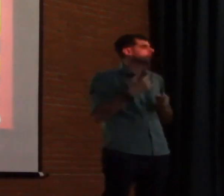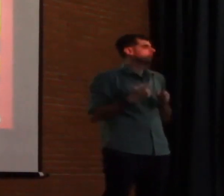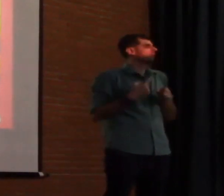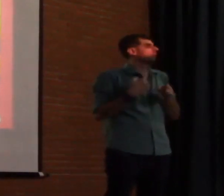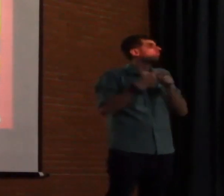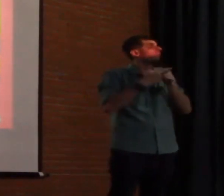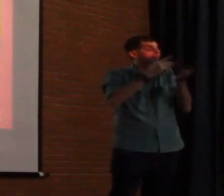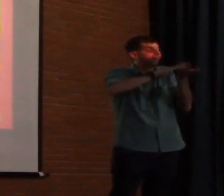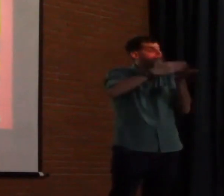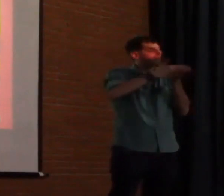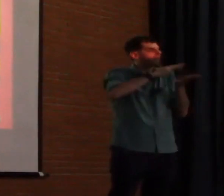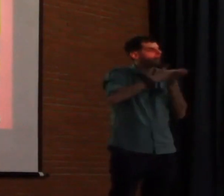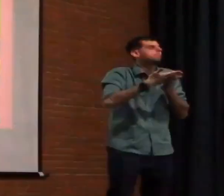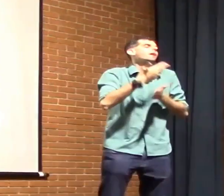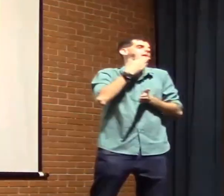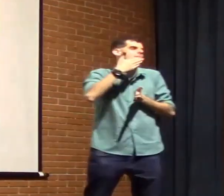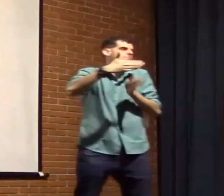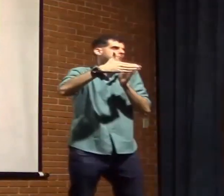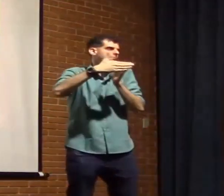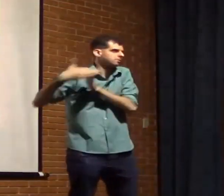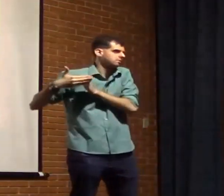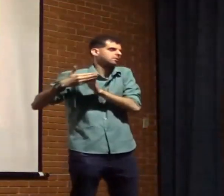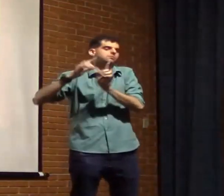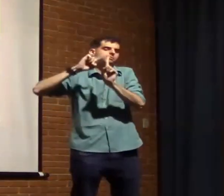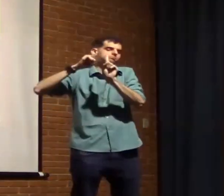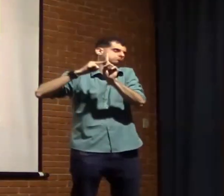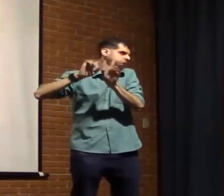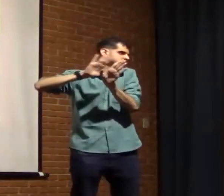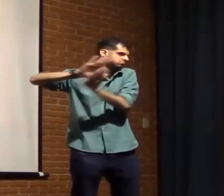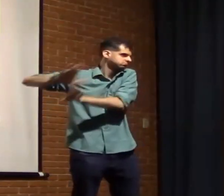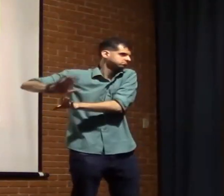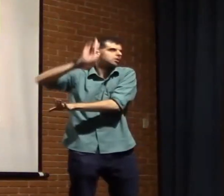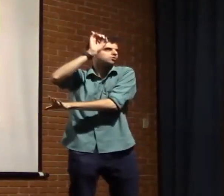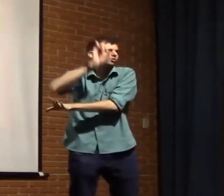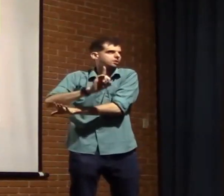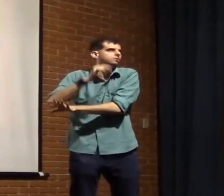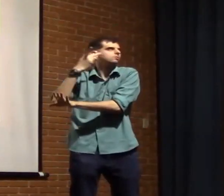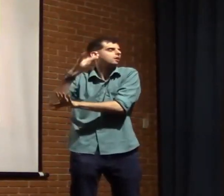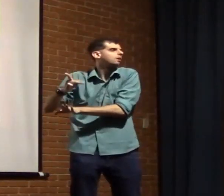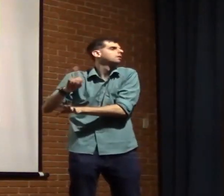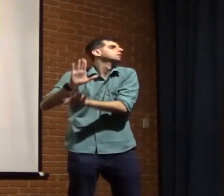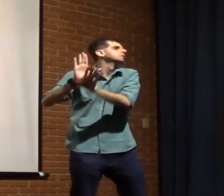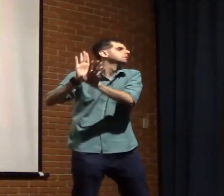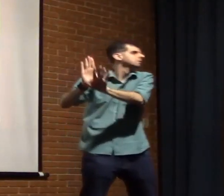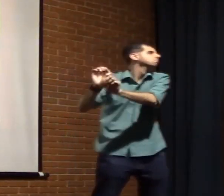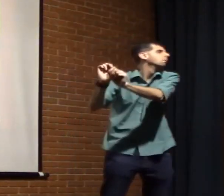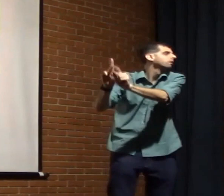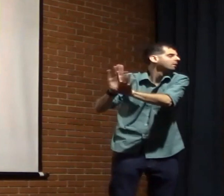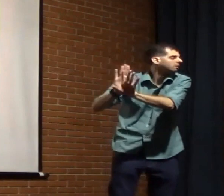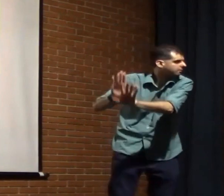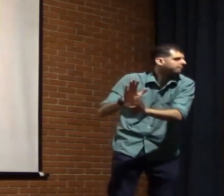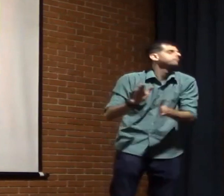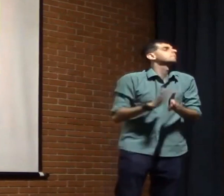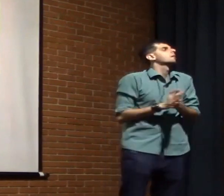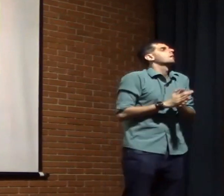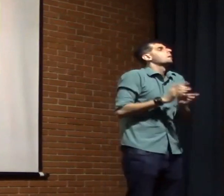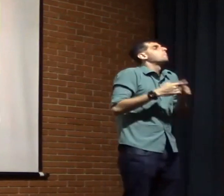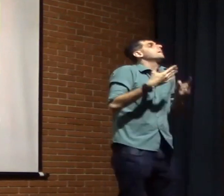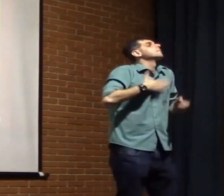havia intérprete na ocasião, não havia intérprete, porque a intérprete pediu afastamento, no caso pela